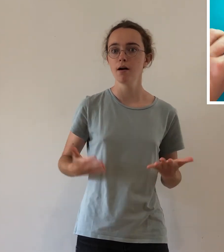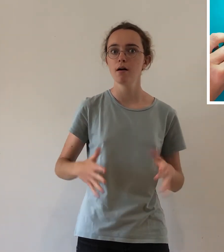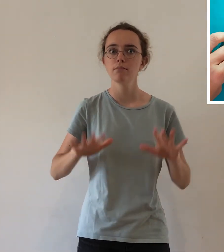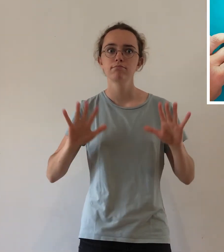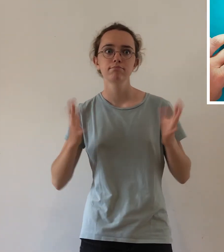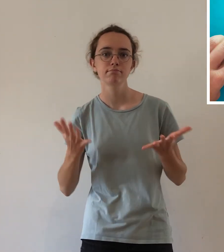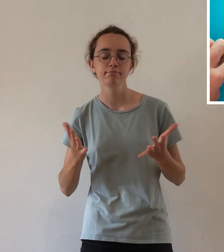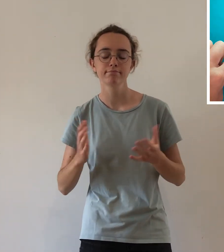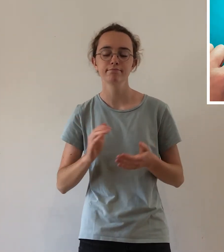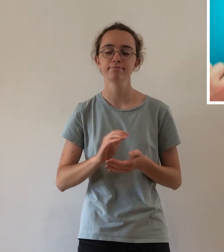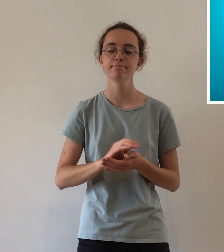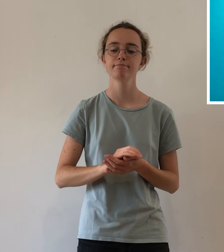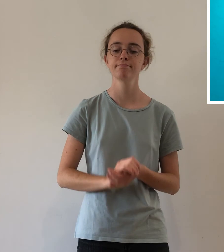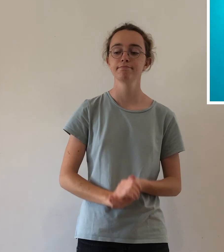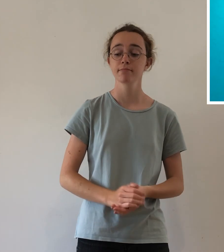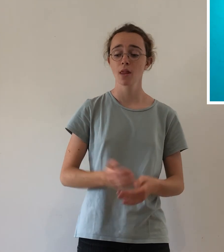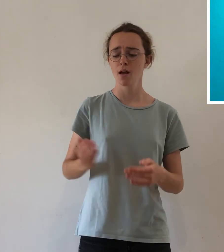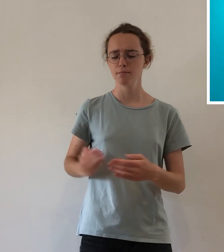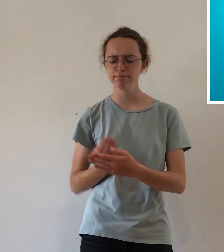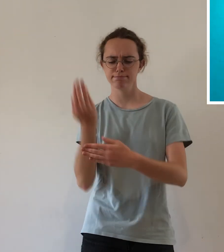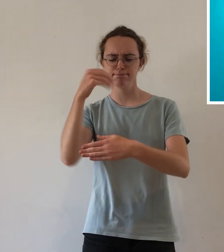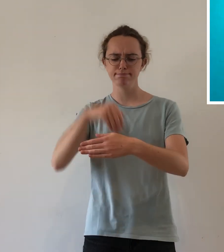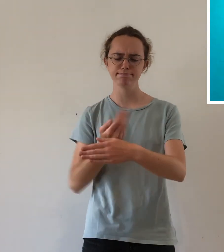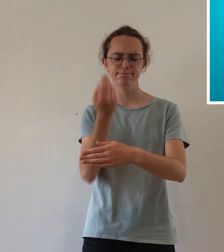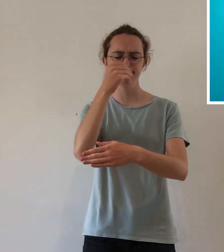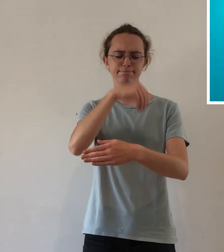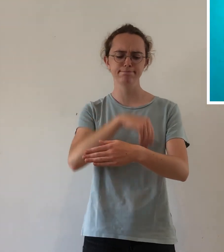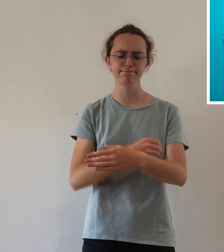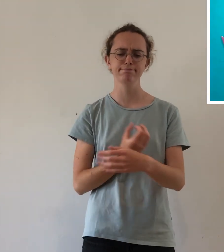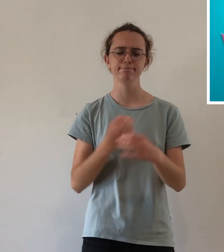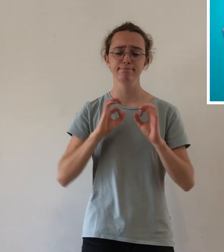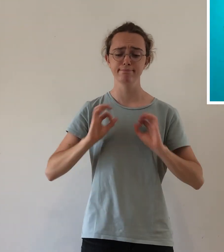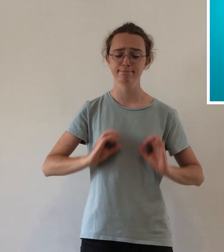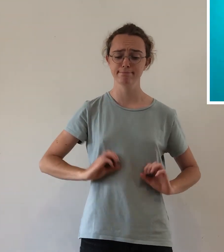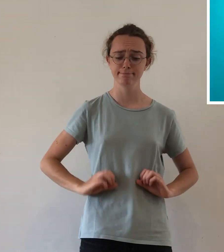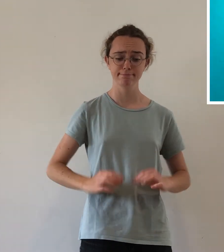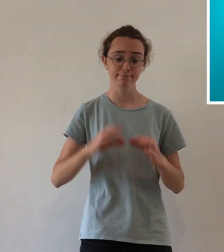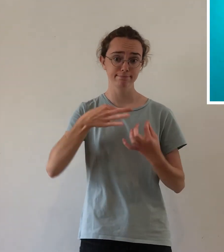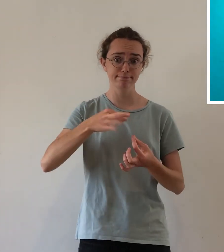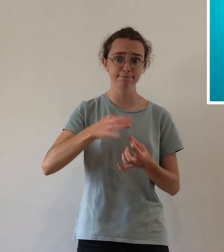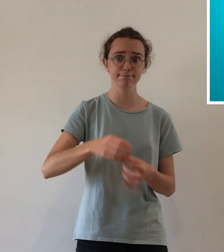Elle s'élance alors vers les cascades.